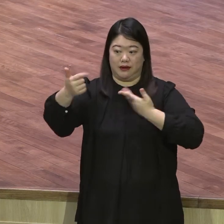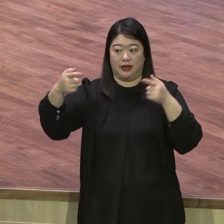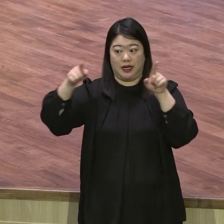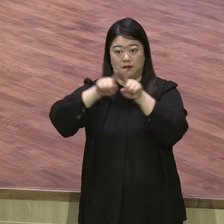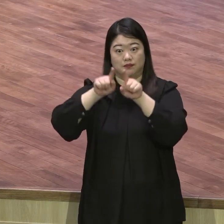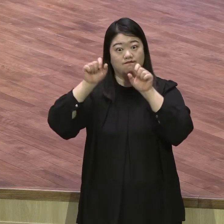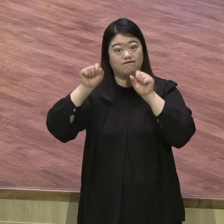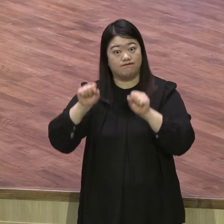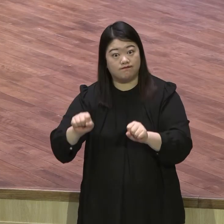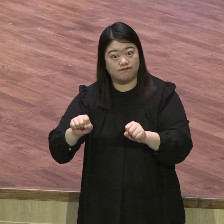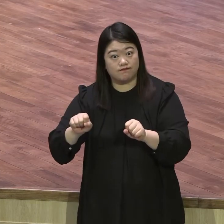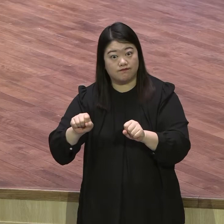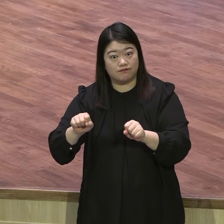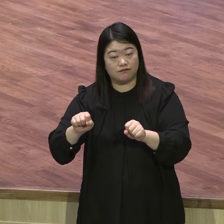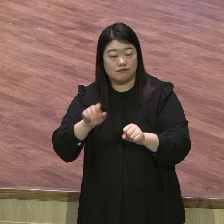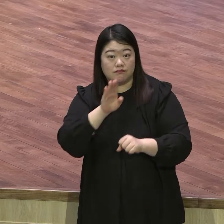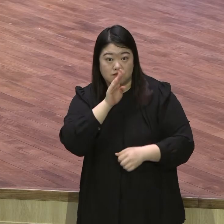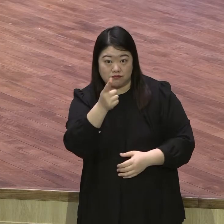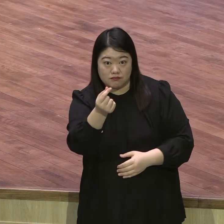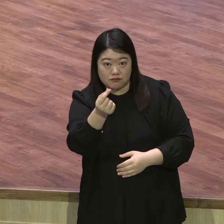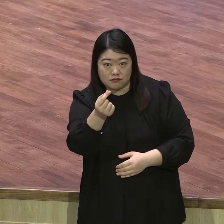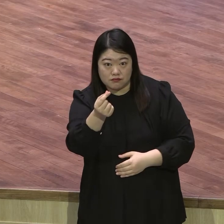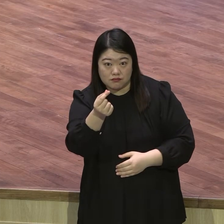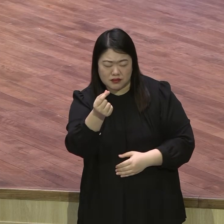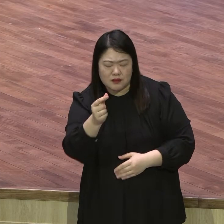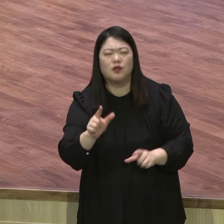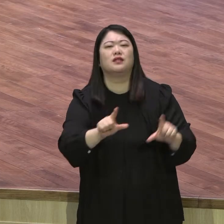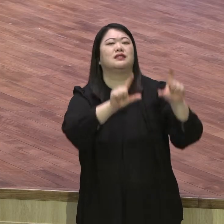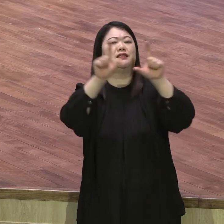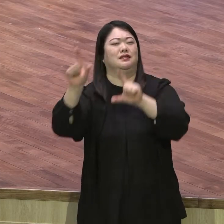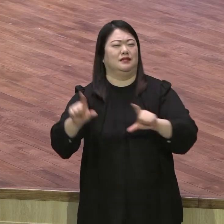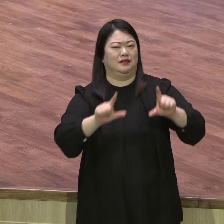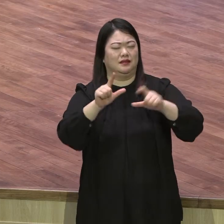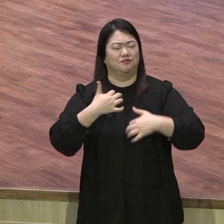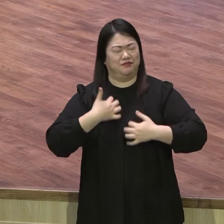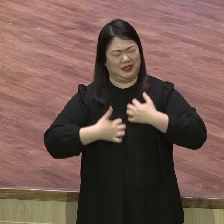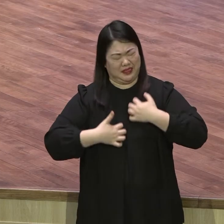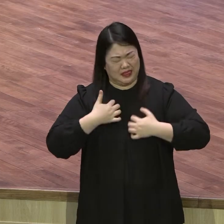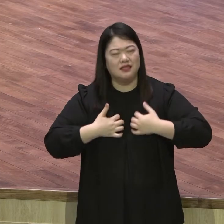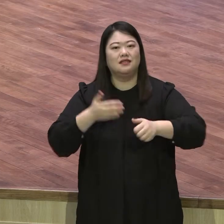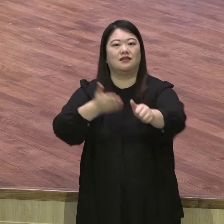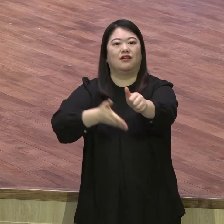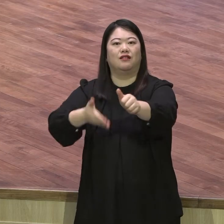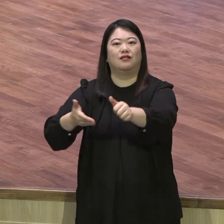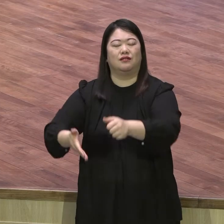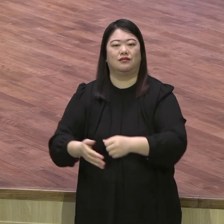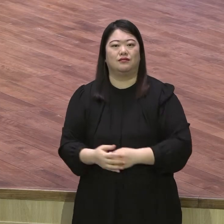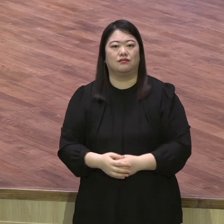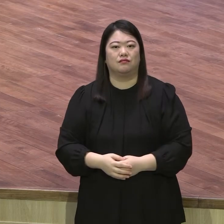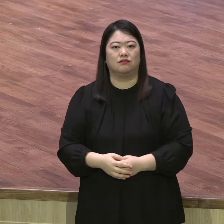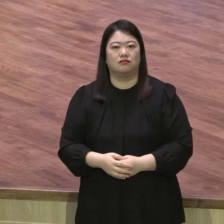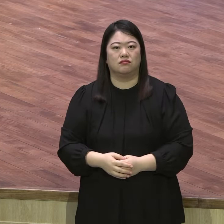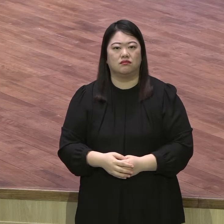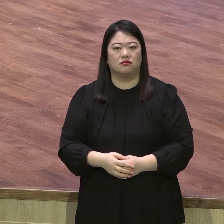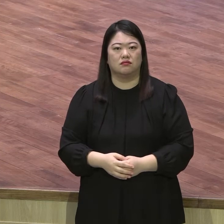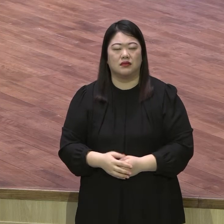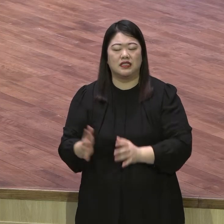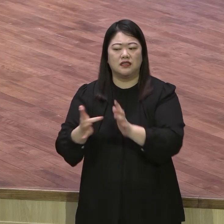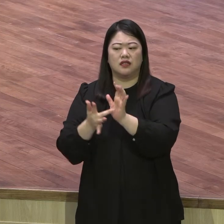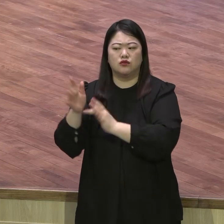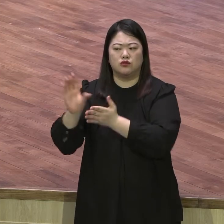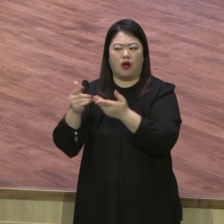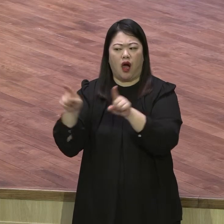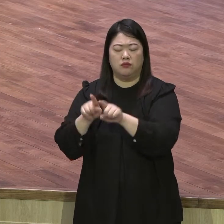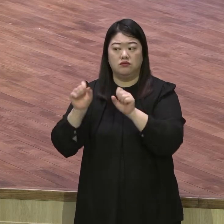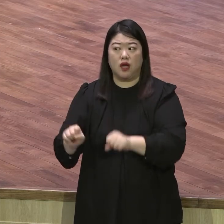비밀 즐기시 바랍니다. 즐기세요. 이유 없습니다. 환경, 사람